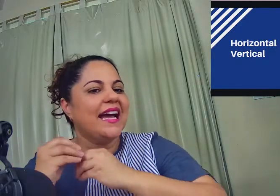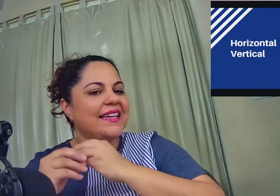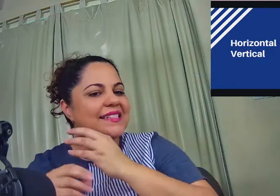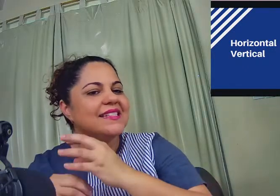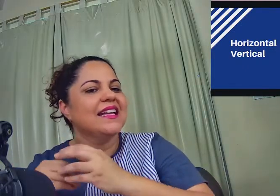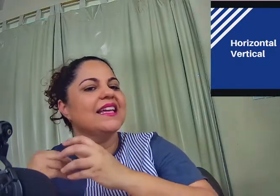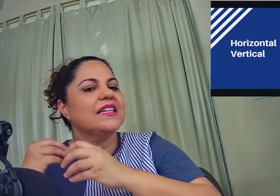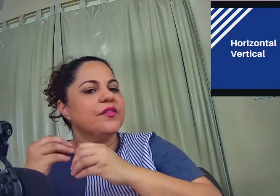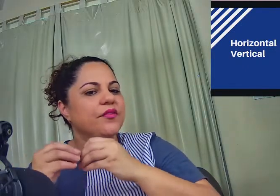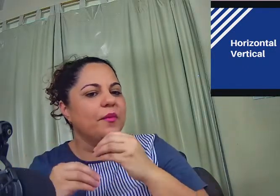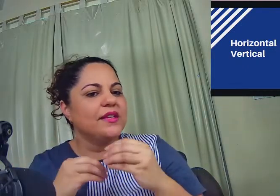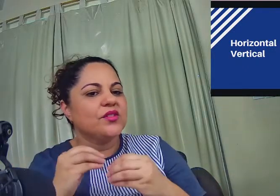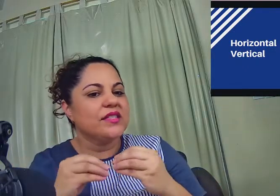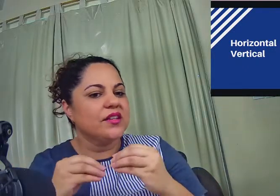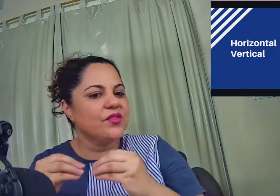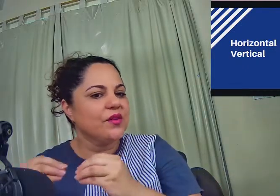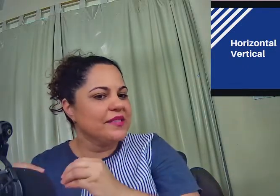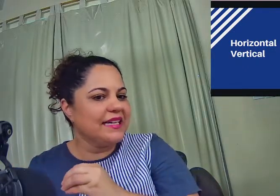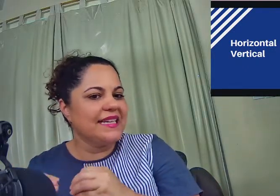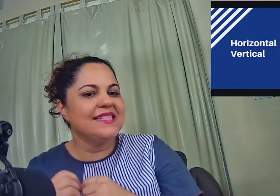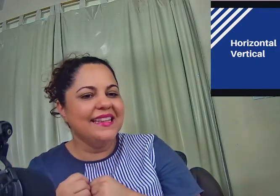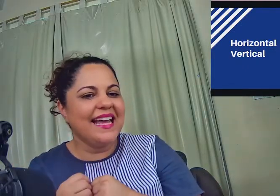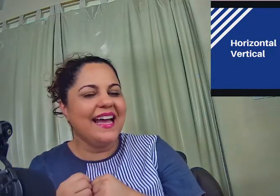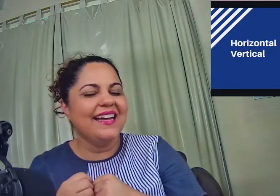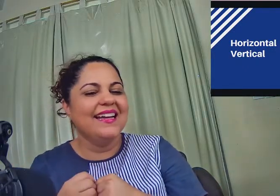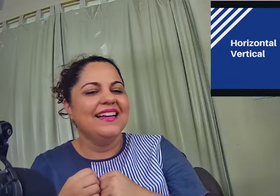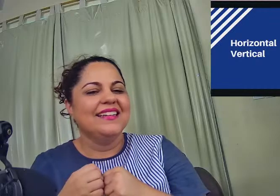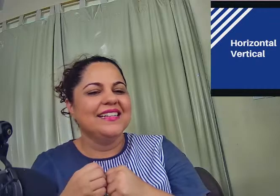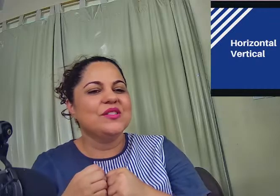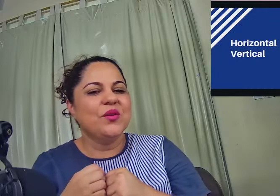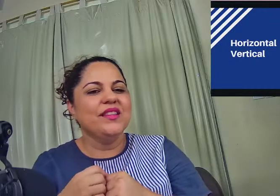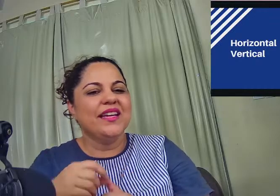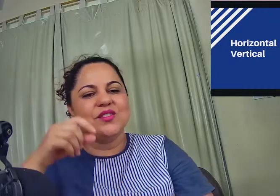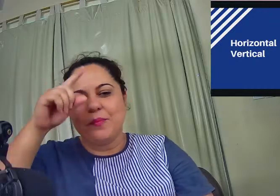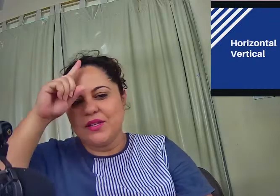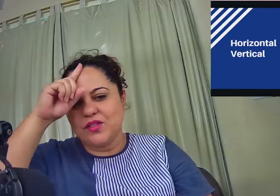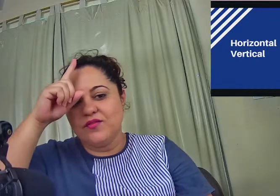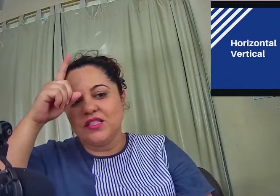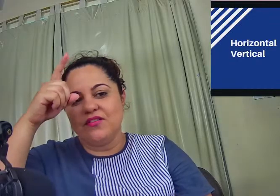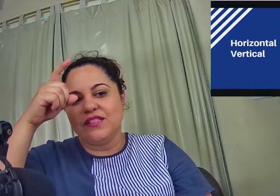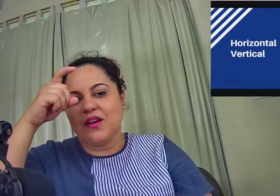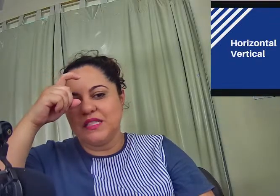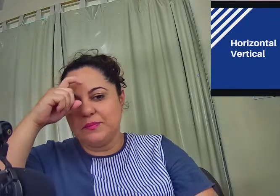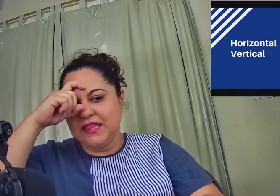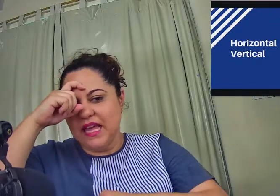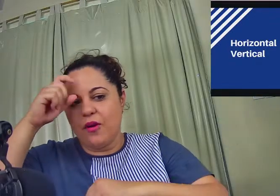detalhes e as informações que nós vamos acrescentar nesse contexto. A pessoa, se você fizer hospital